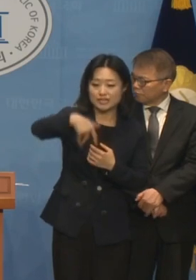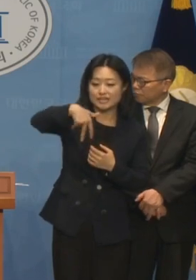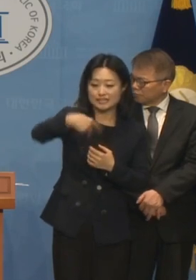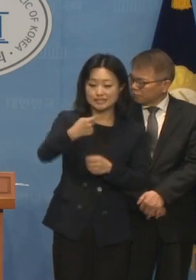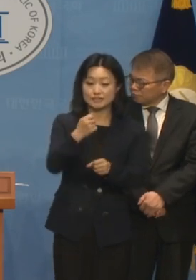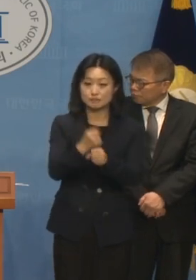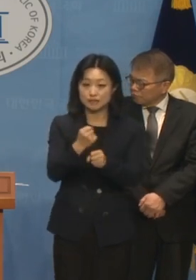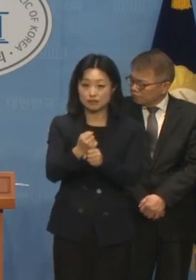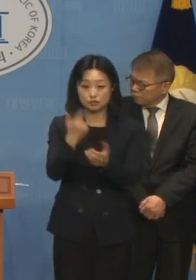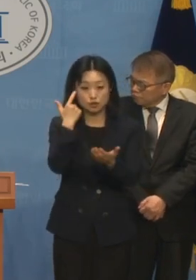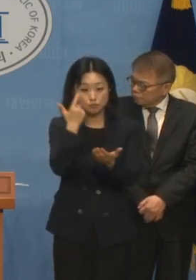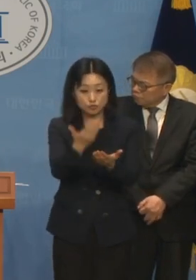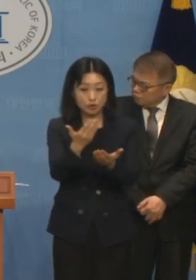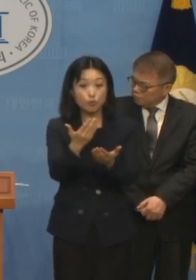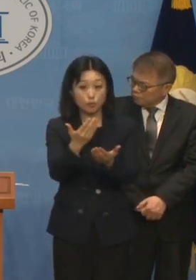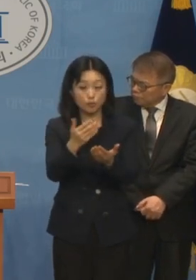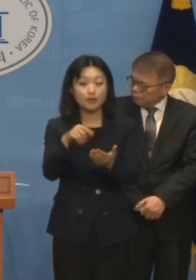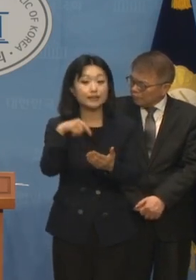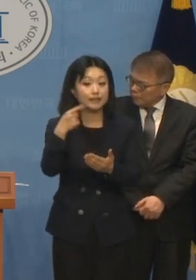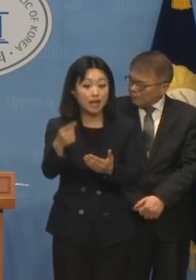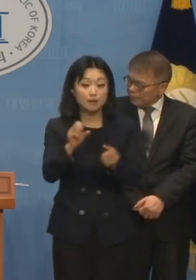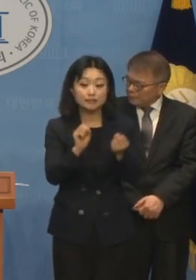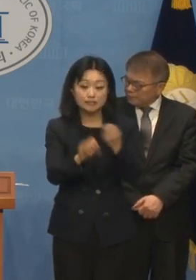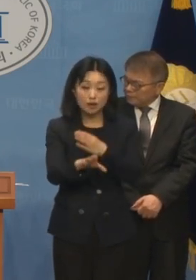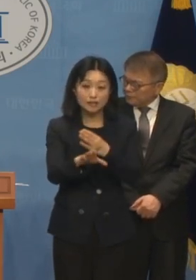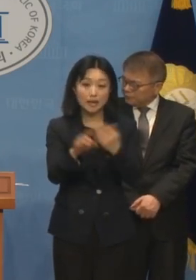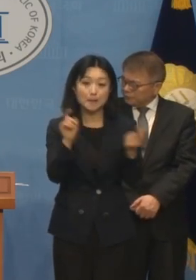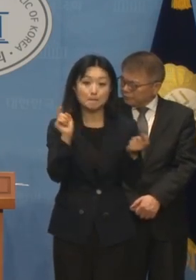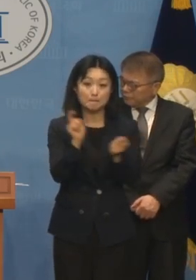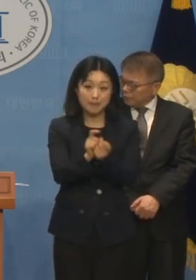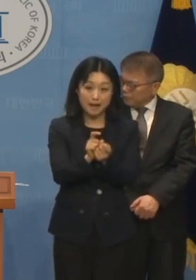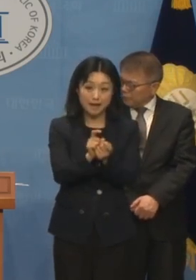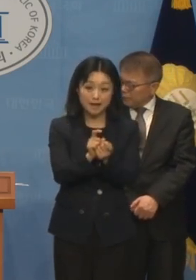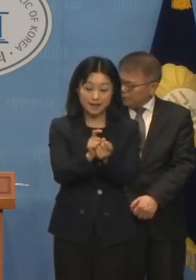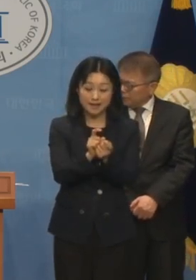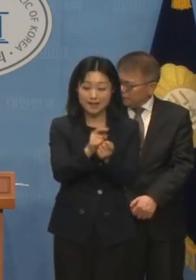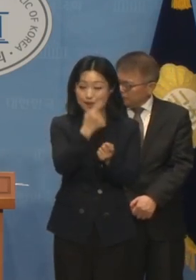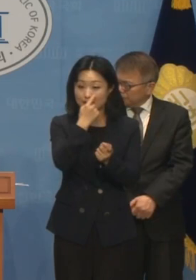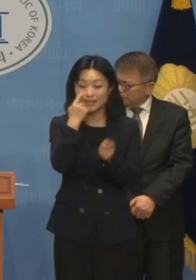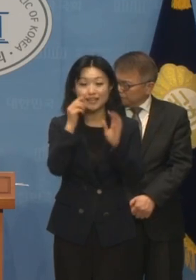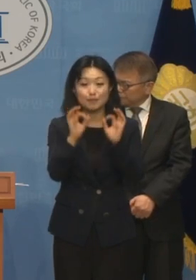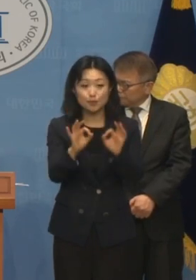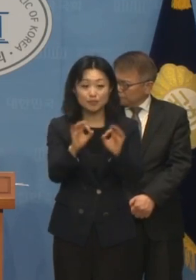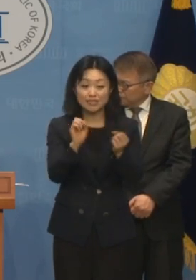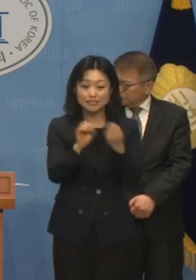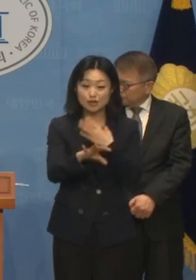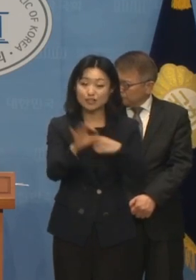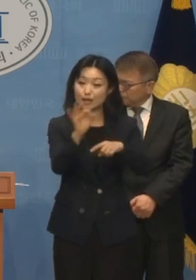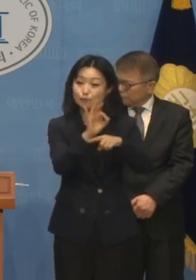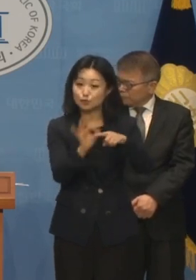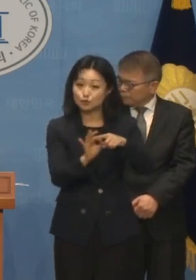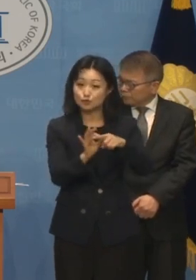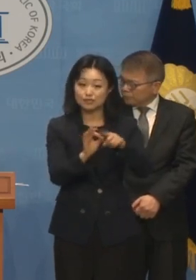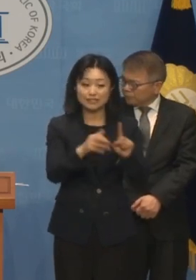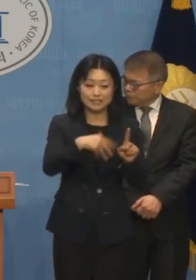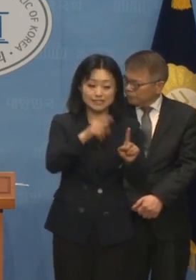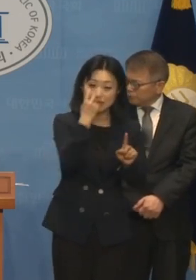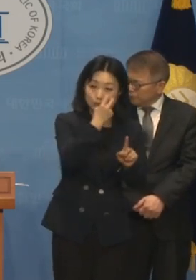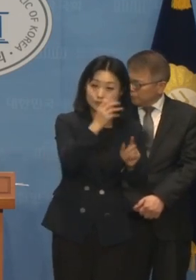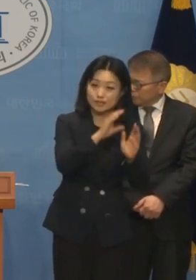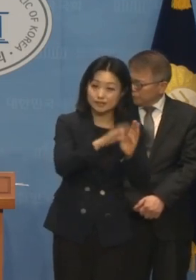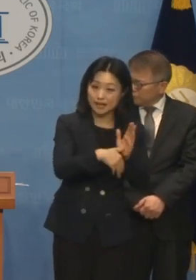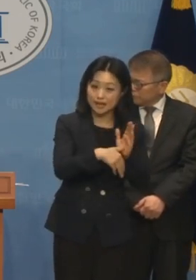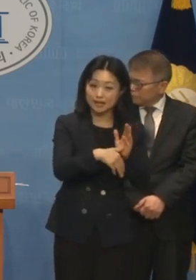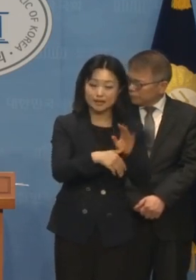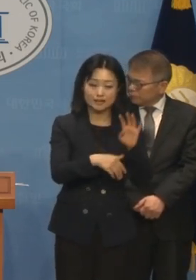제시하였습니다. 그리고는 정답을 찍기로 했는데 정답률은 1차 조사에서